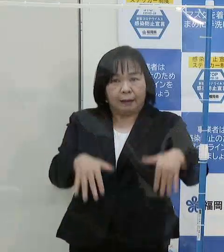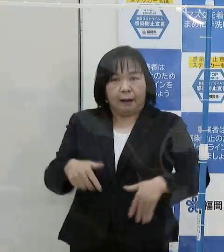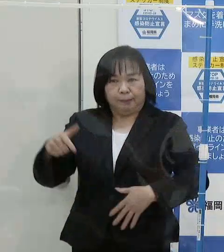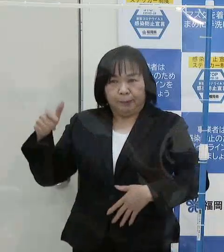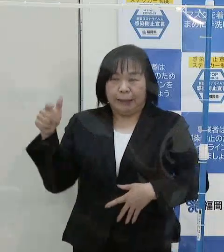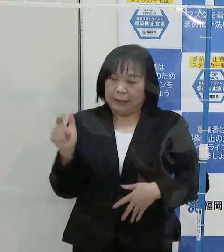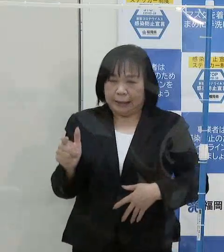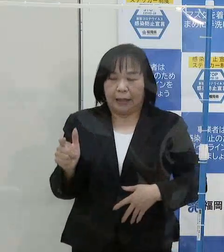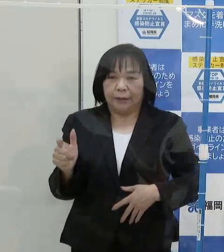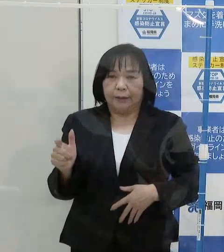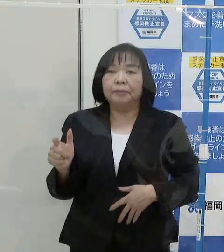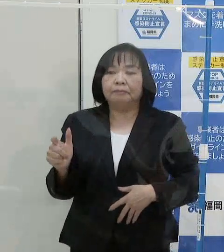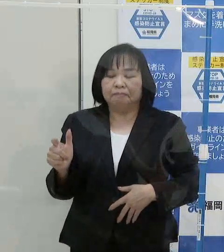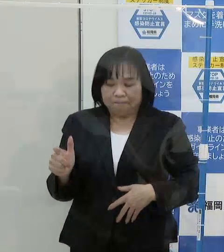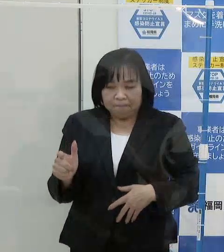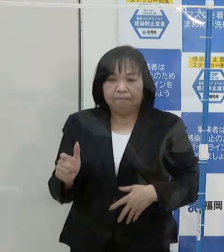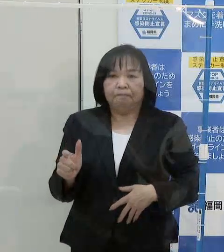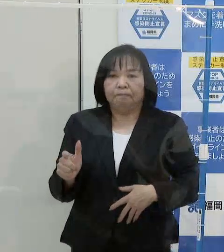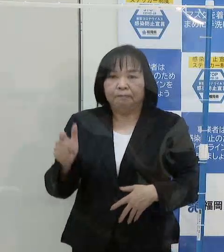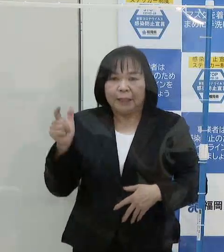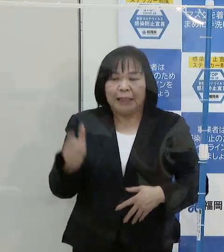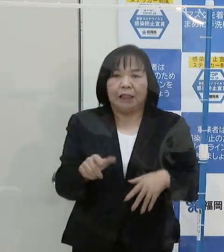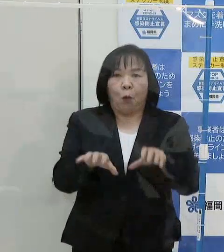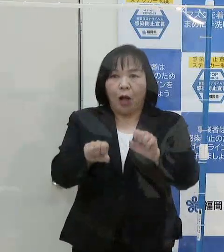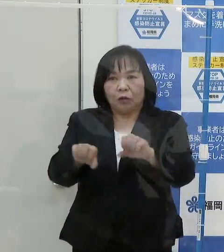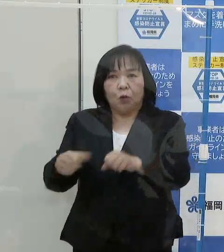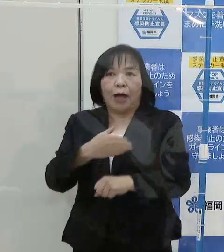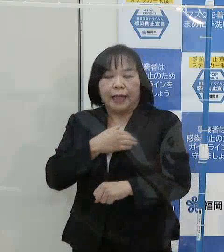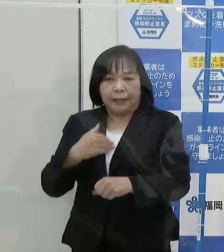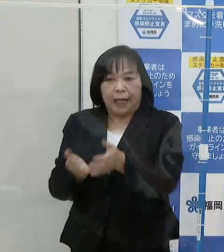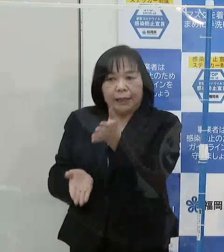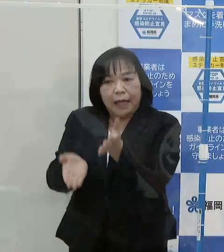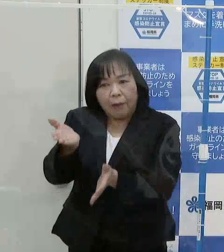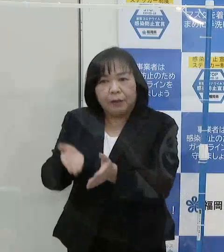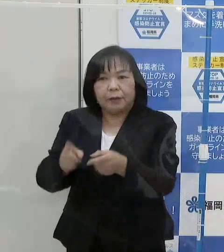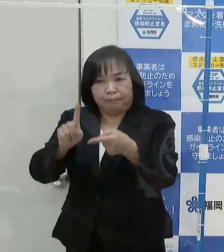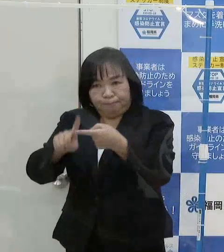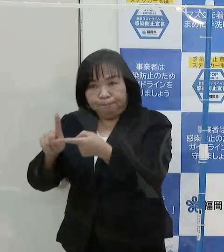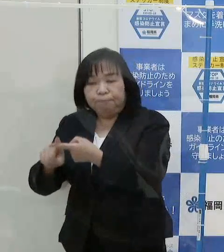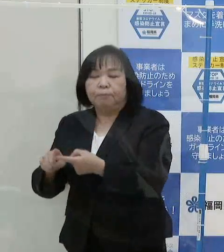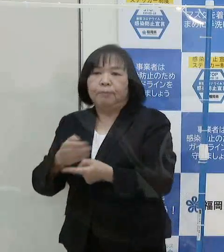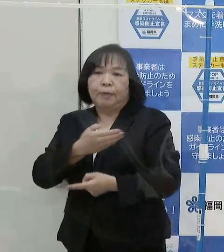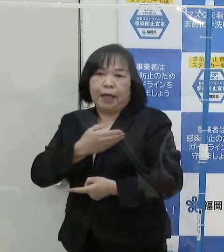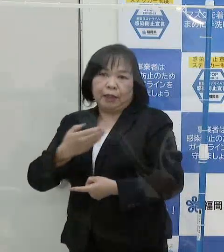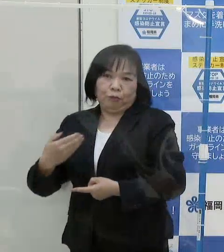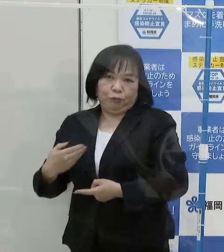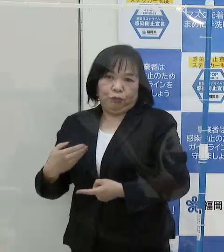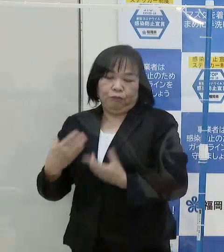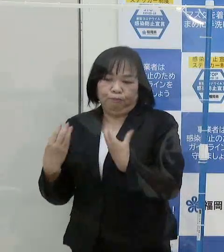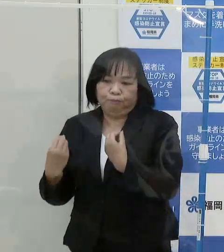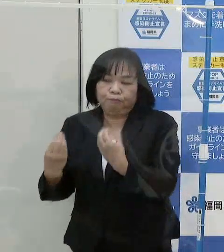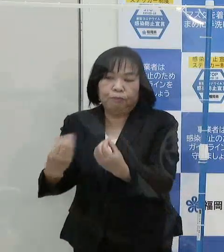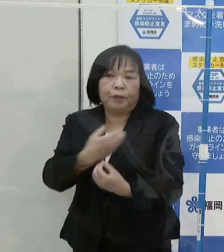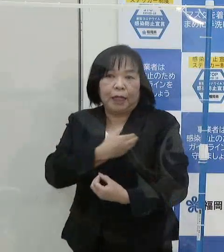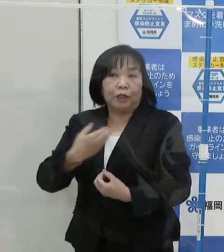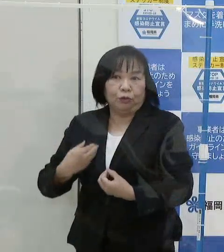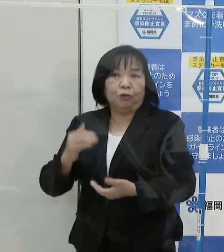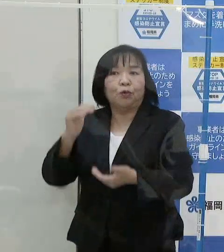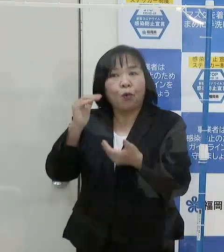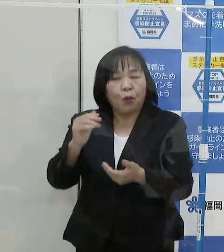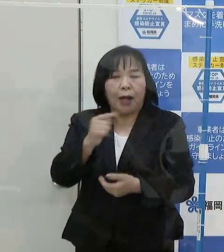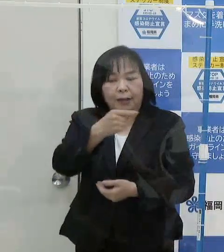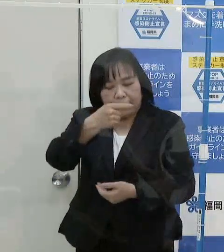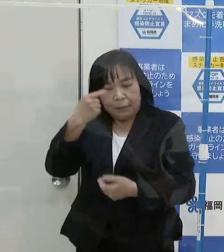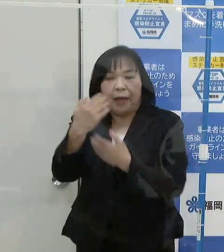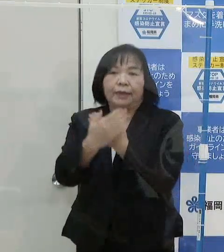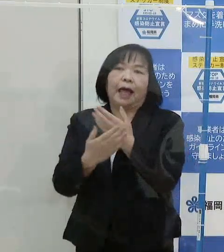り維持確保される、医療サービスが、適切な医療サービスが提供され続けること、これが一番大